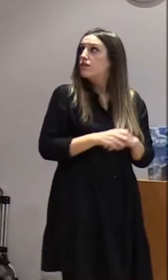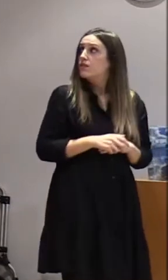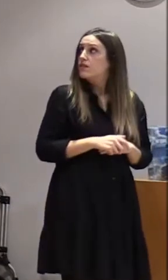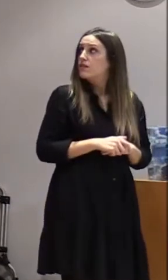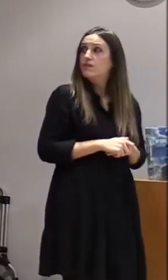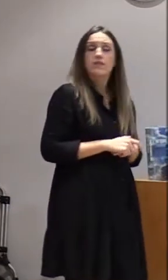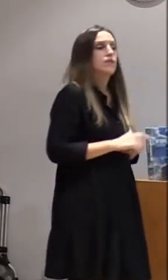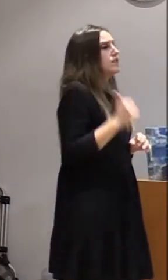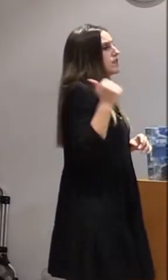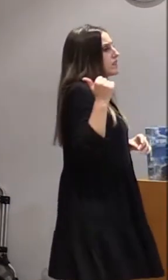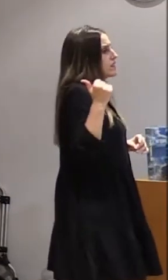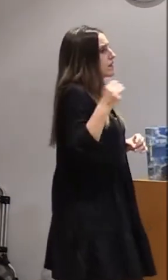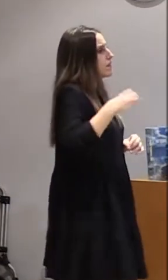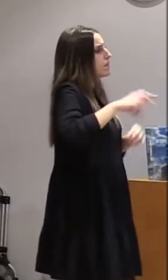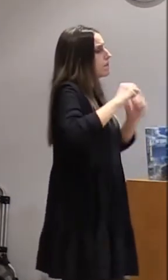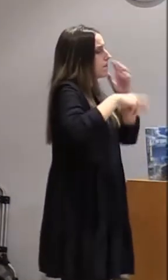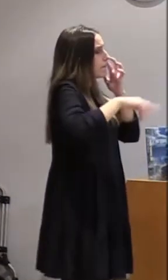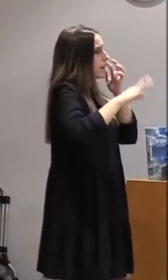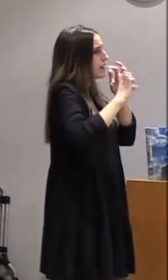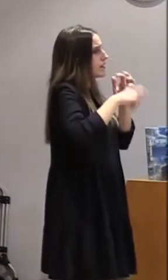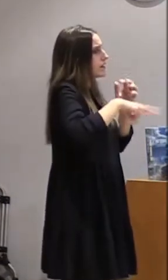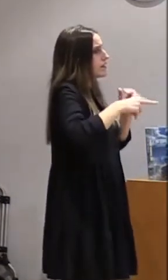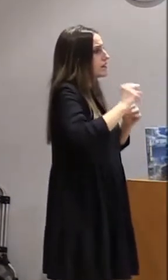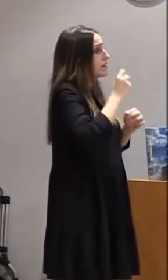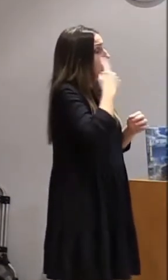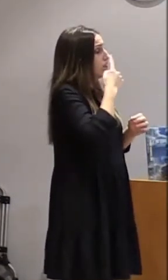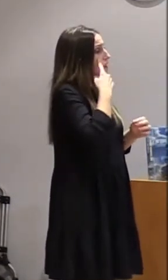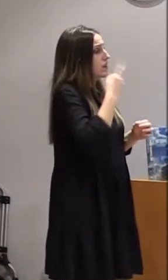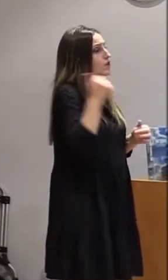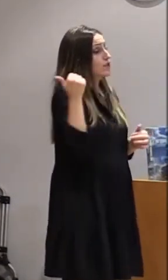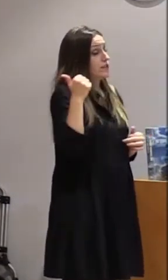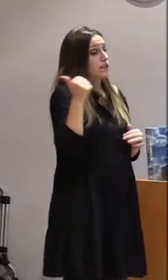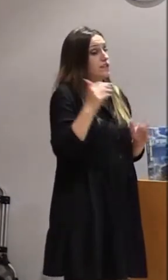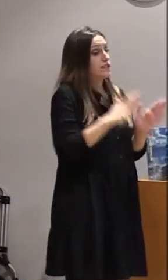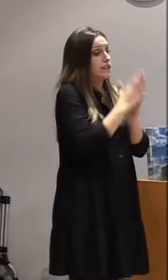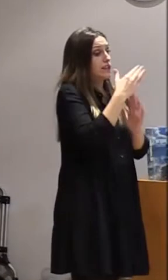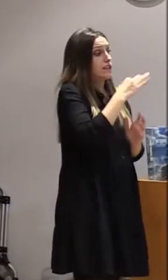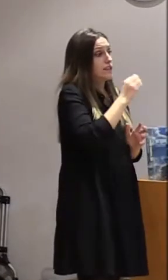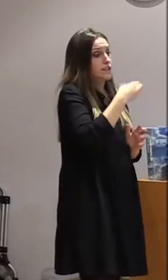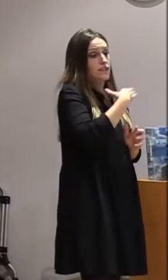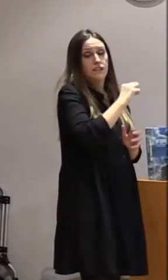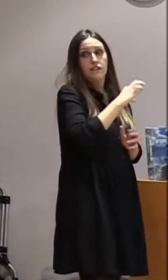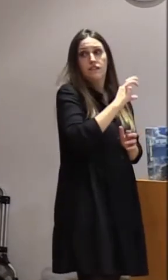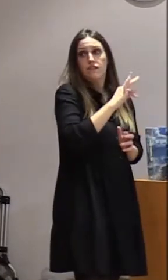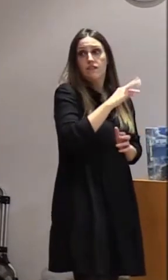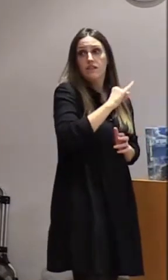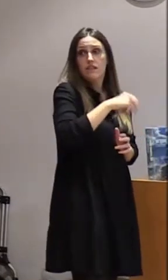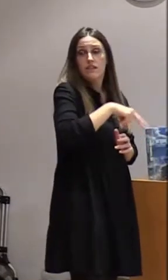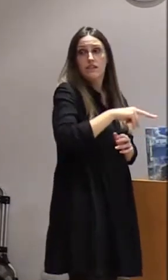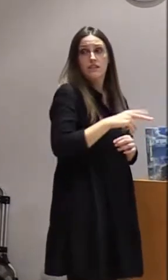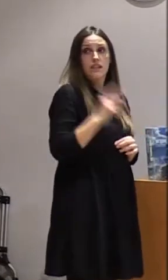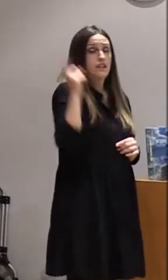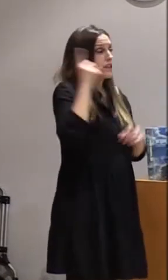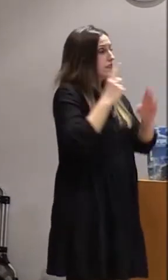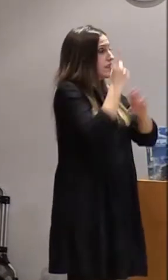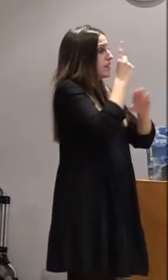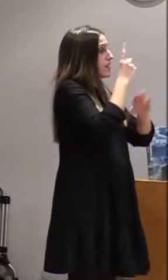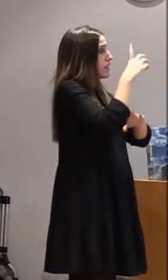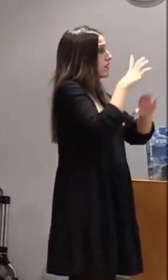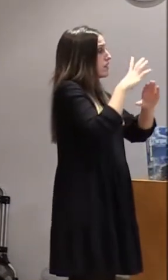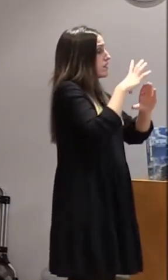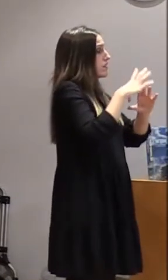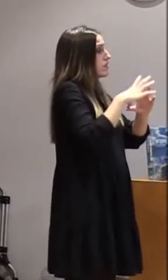ni de otros autores, pero me he centrado en Mantegna. Fijaros, aquí está esta imagen de San Sebastián, ahí atravesado por las flechas. Ahí arriba aparecen también